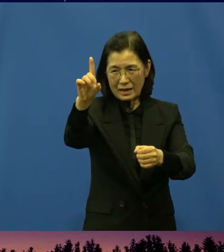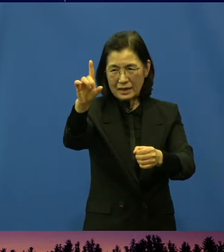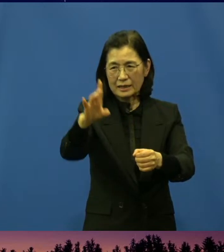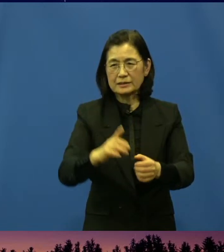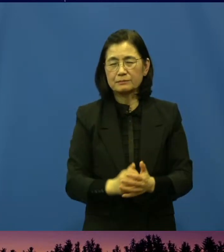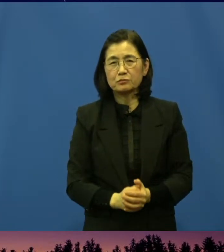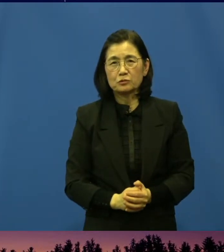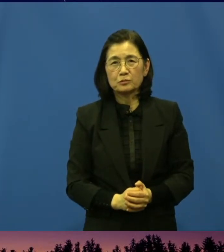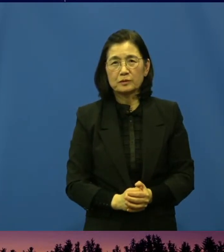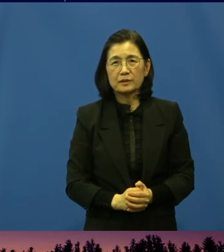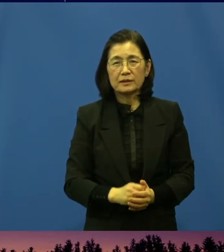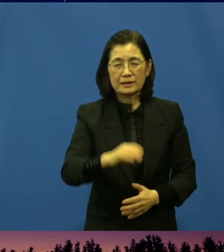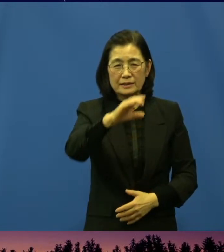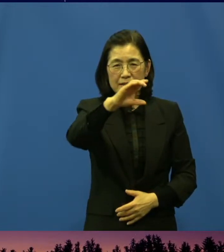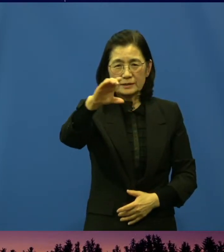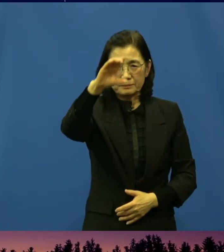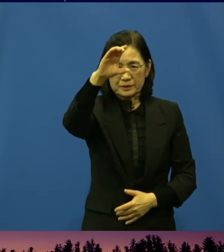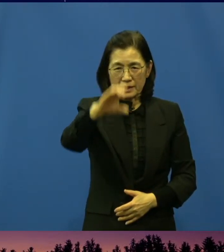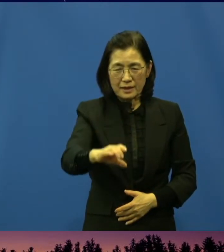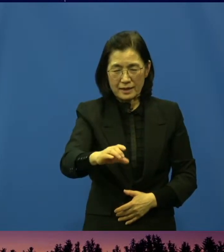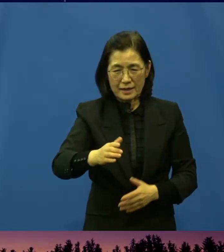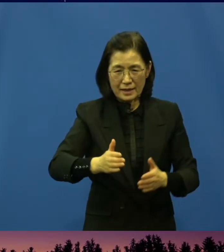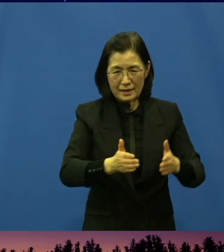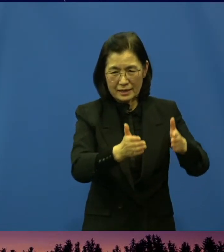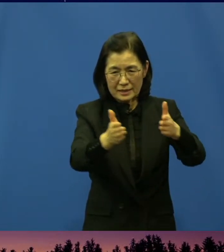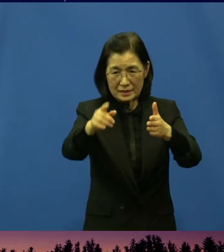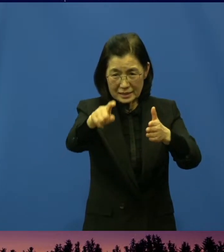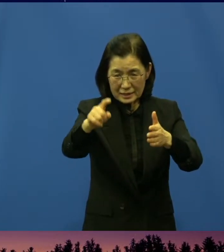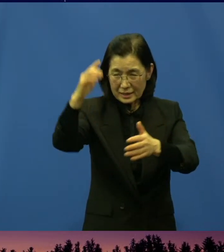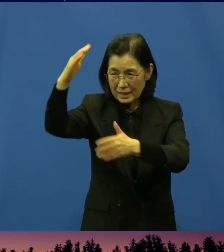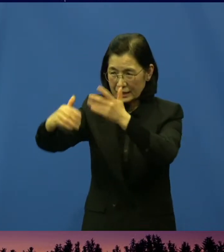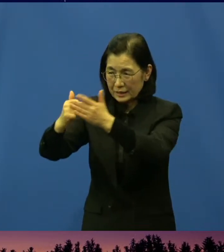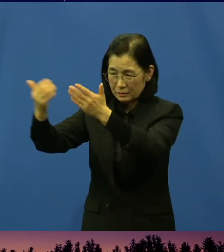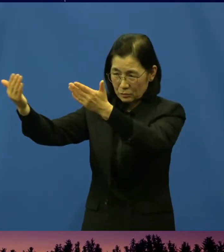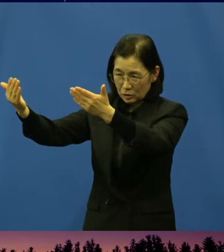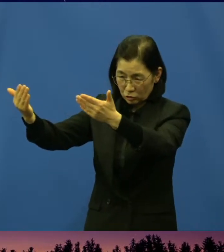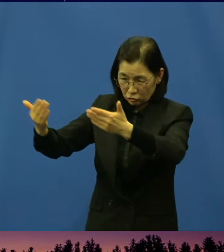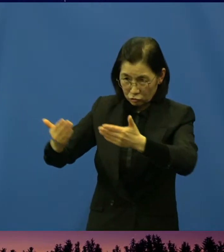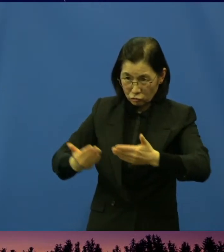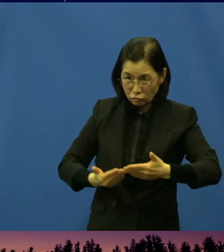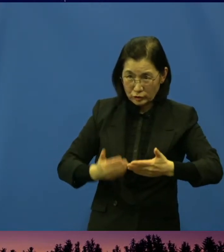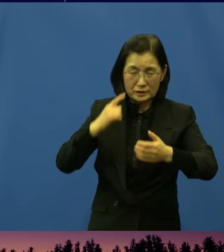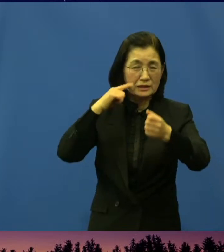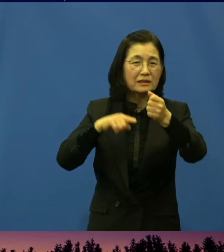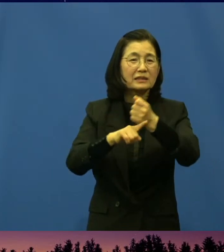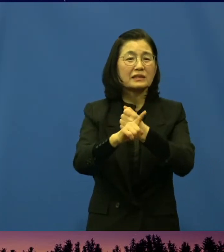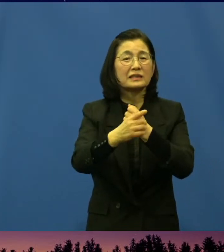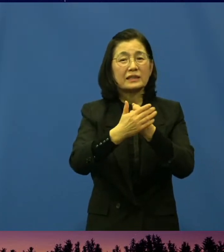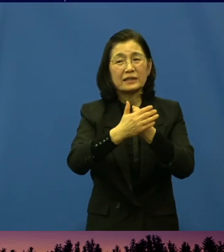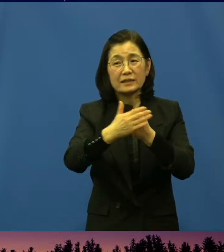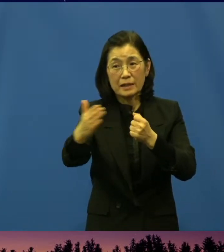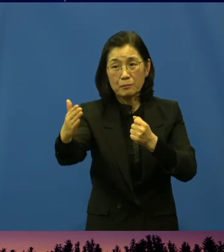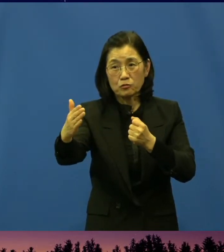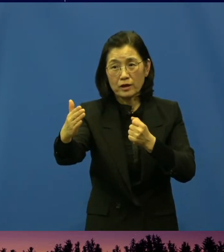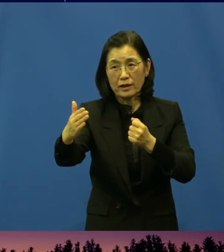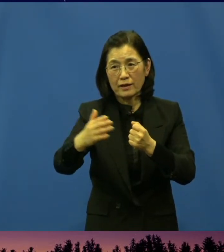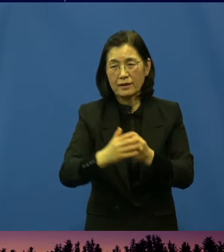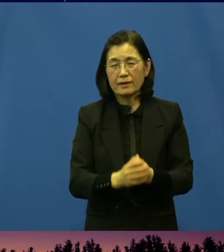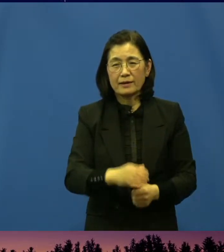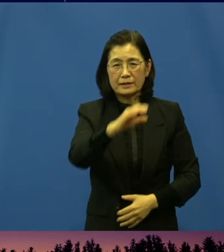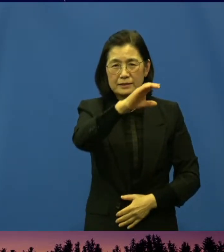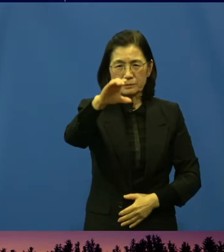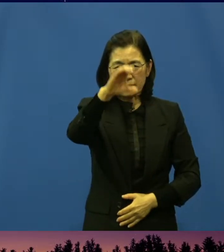그 십자가의 길이 하나님 아버지가 나에게 주신 유일한 뜻이기 때문에 그건 타협이 안 돼요.